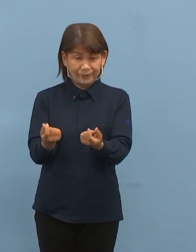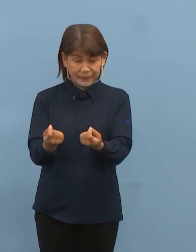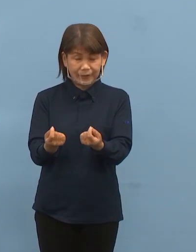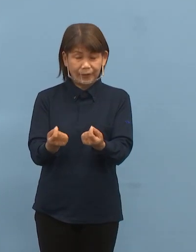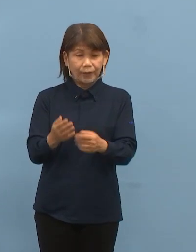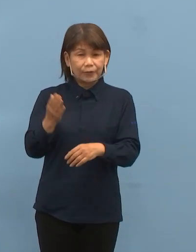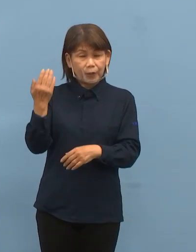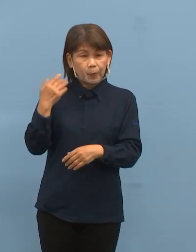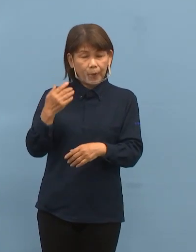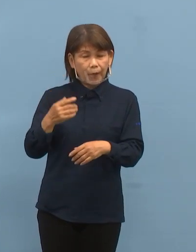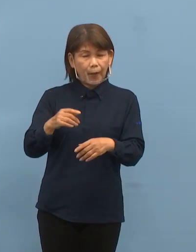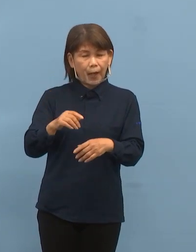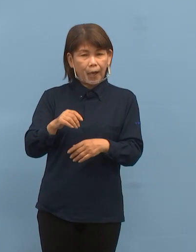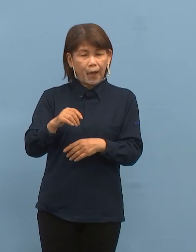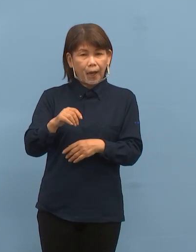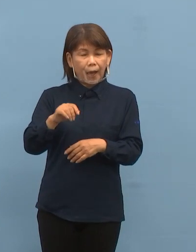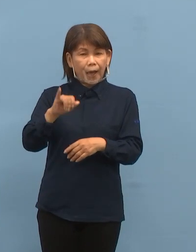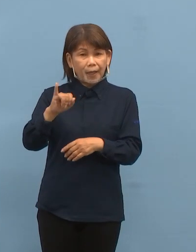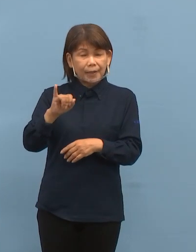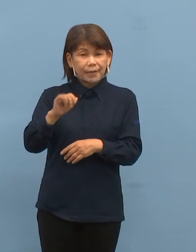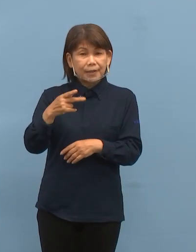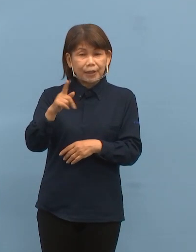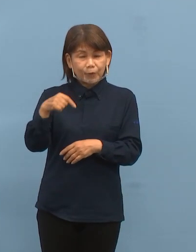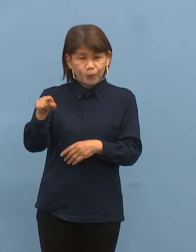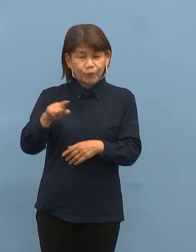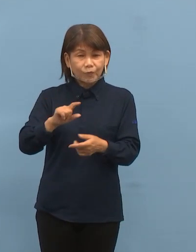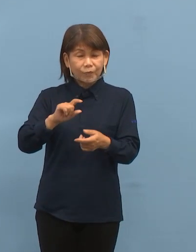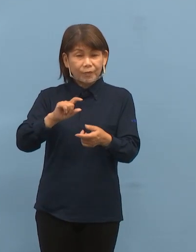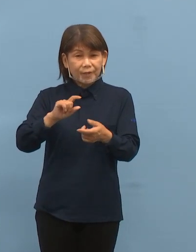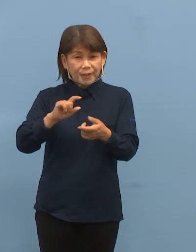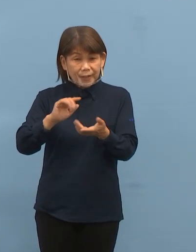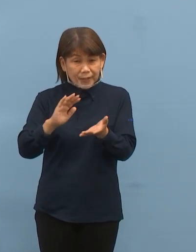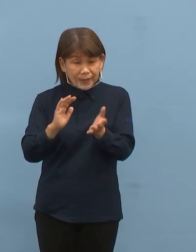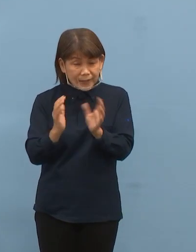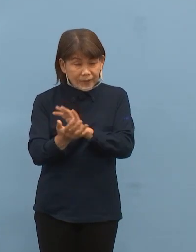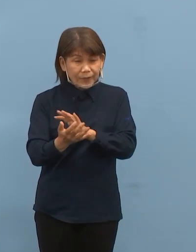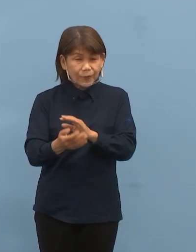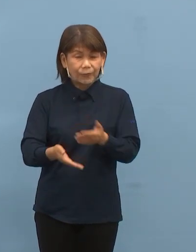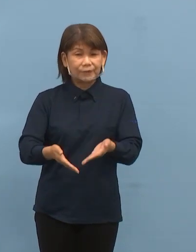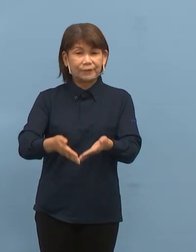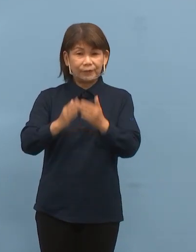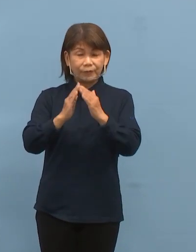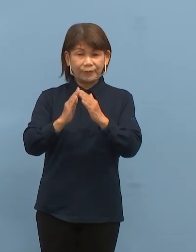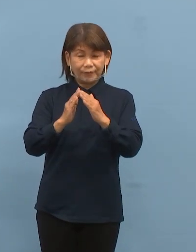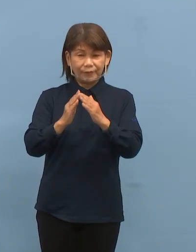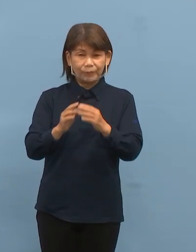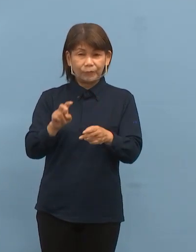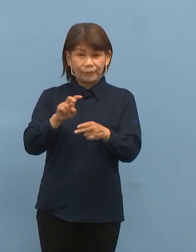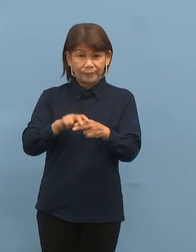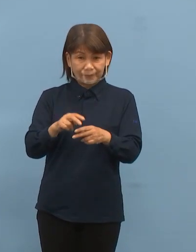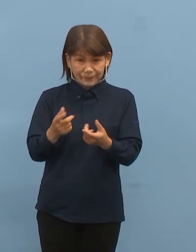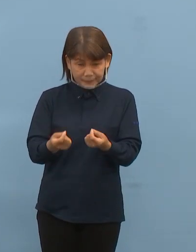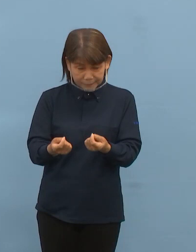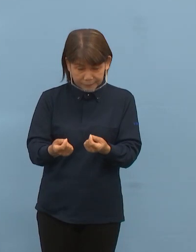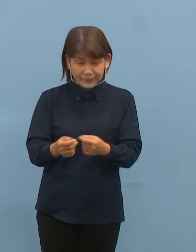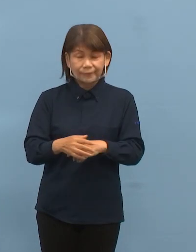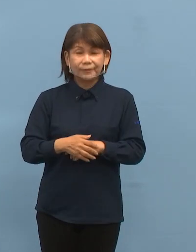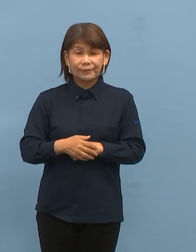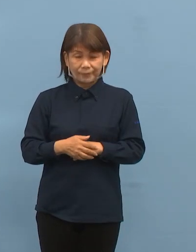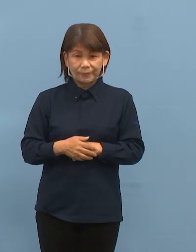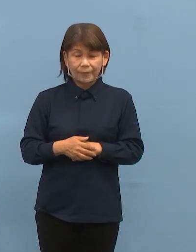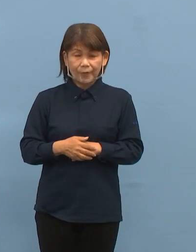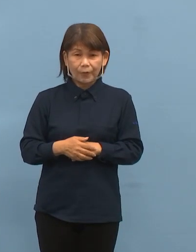の、確か支部の設立の方にも多分顔を出されたと聞いていますけれども、はい、参院選におけるその知事